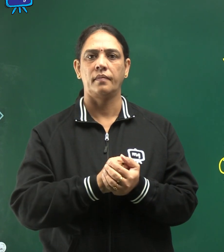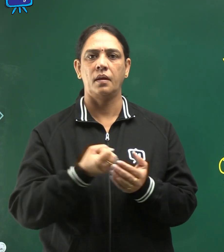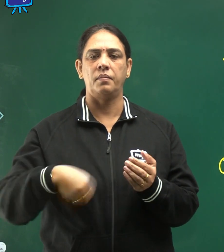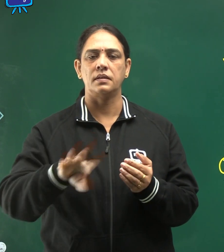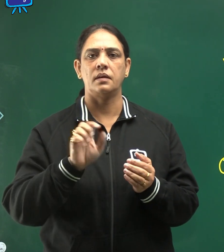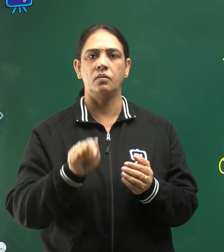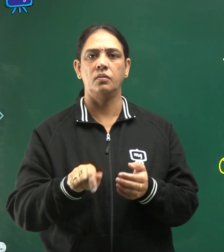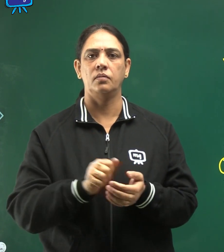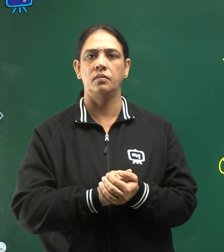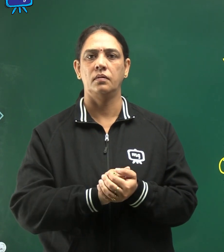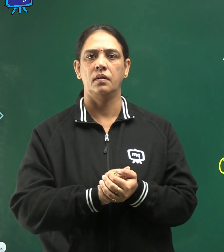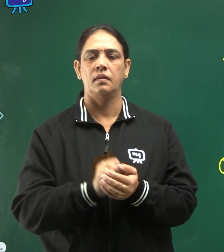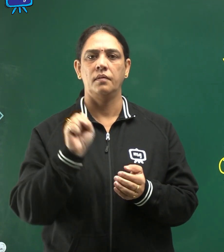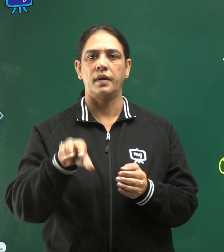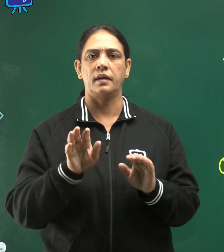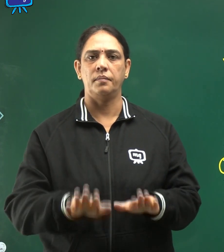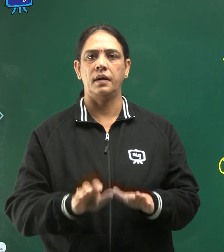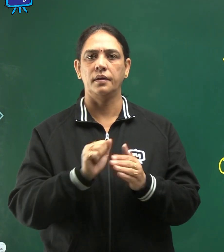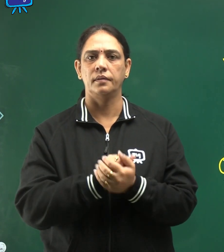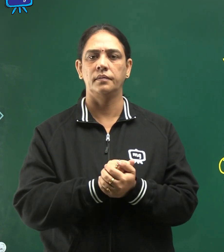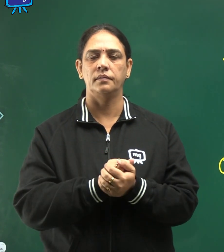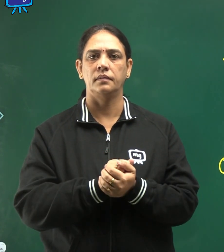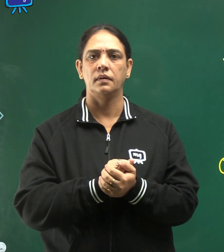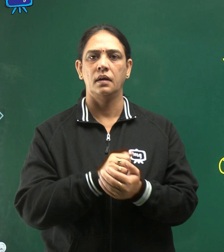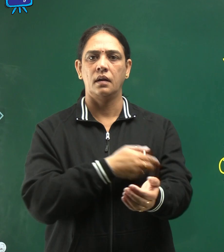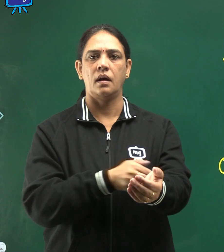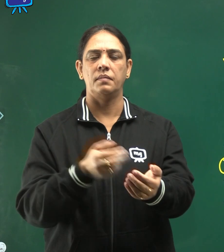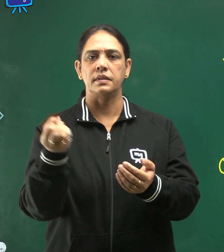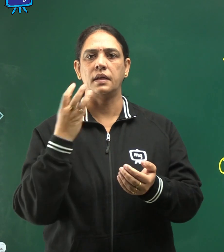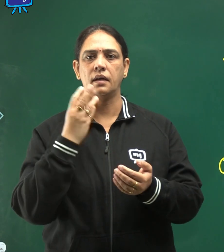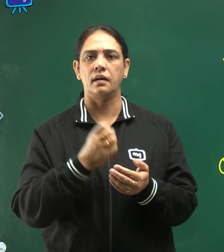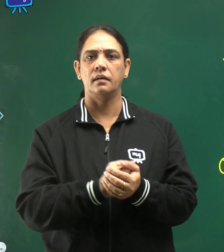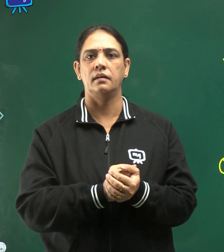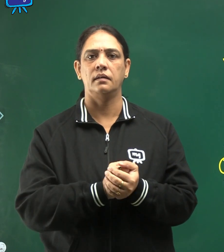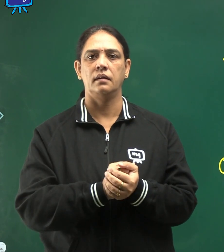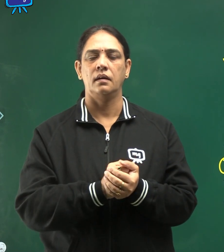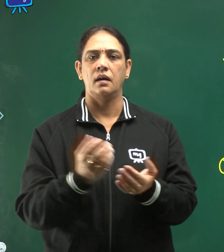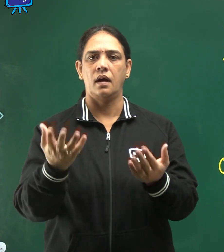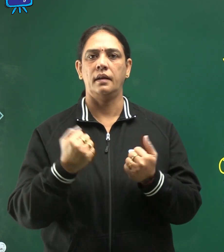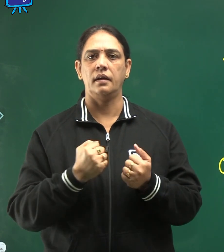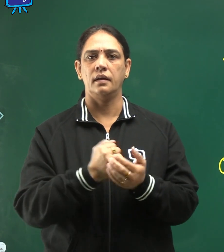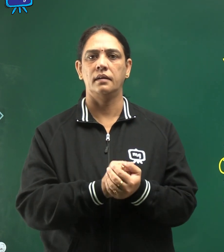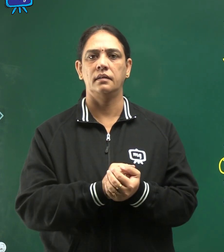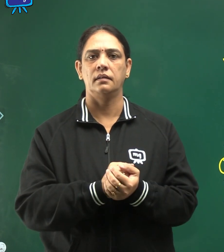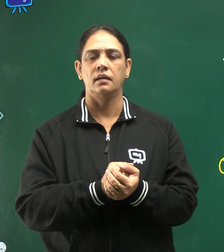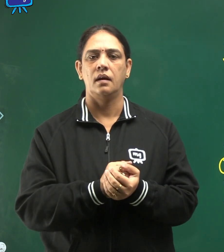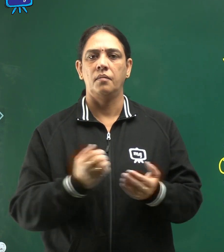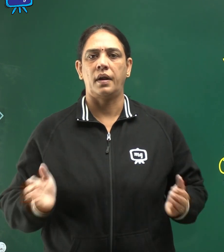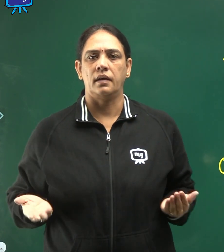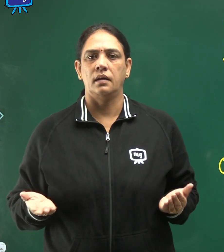को फेंकने पर विषम अंक आने की